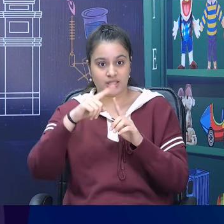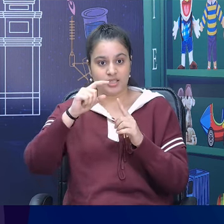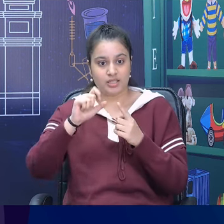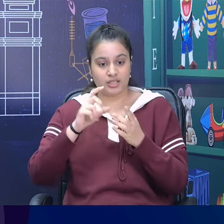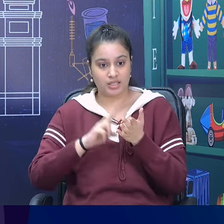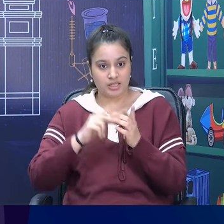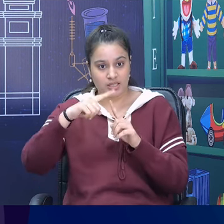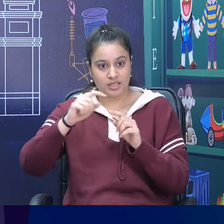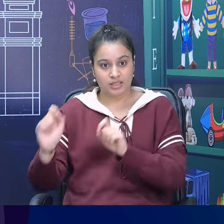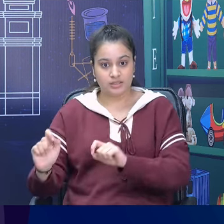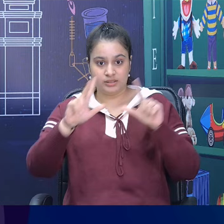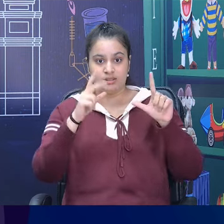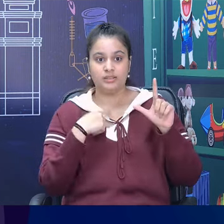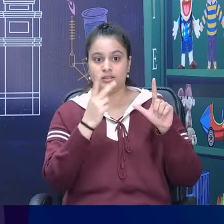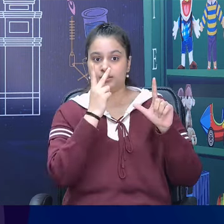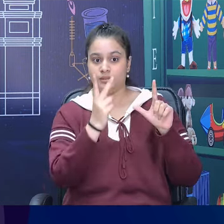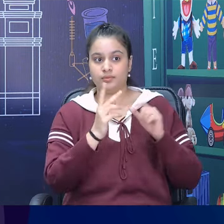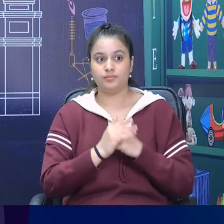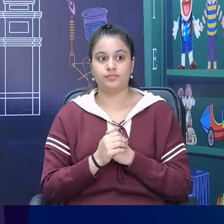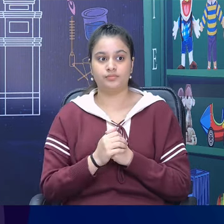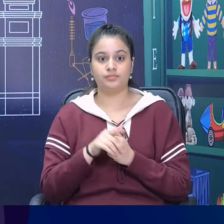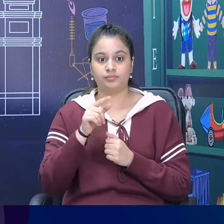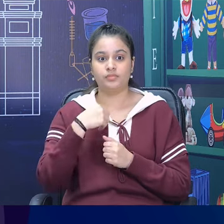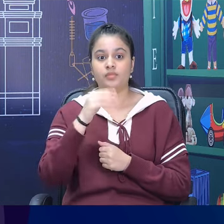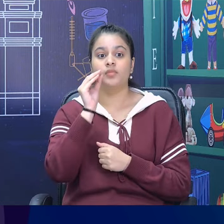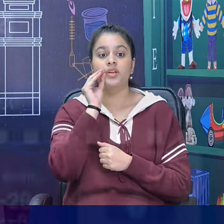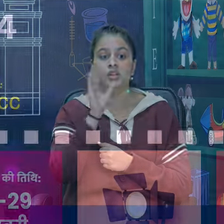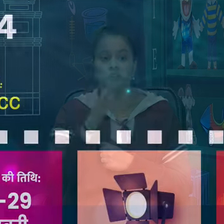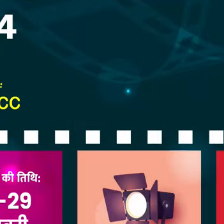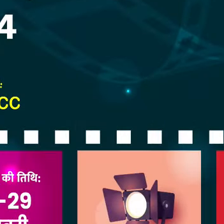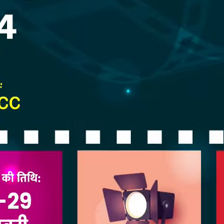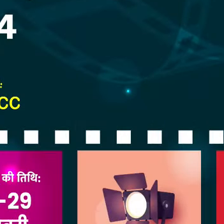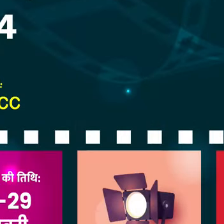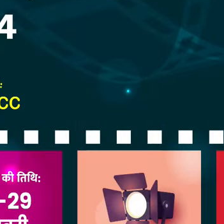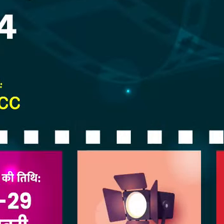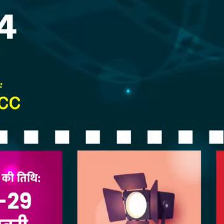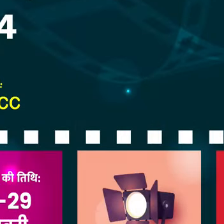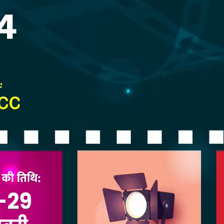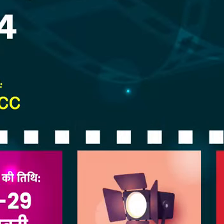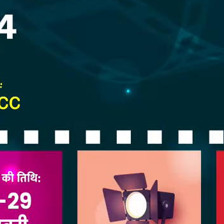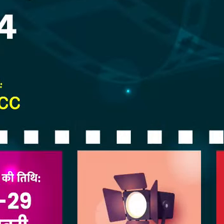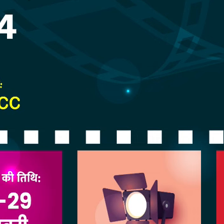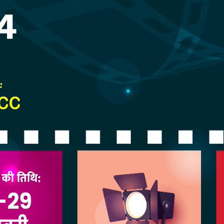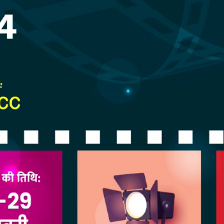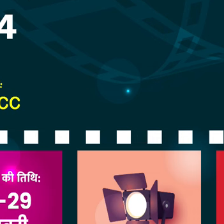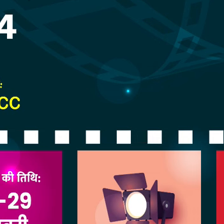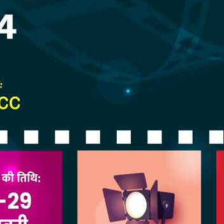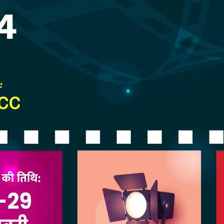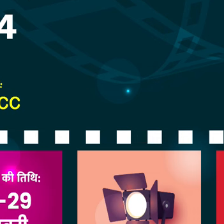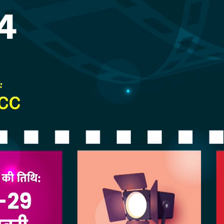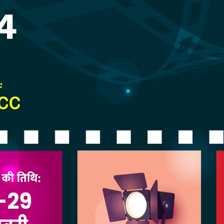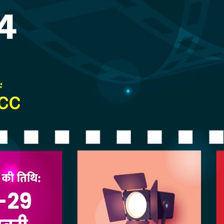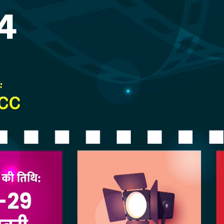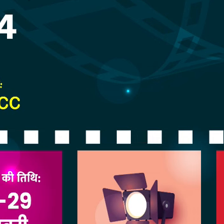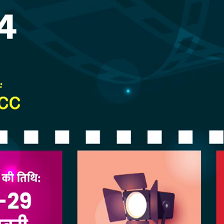आपकी स्क्रीन पर भी दिखाई दे रही है मैं आपको बताना चाहूंगी और हमें बहुत खुशी हो रही है इस कंपटीशन के बारे में आपको बताते हुए